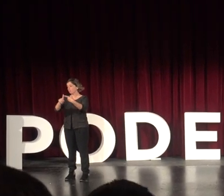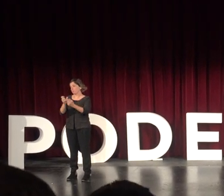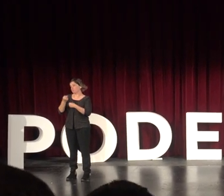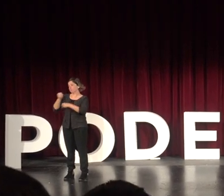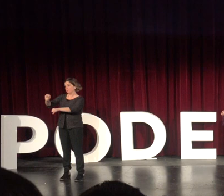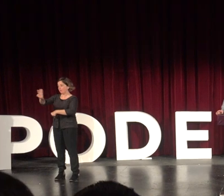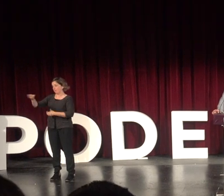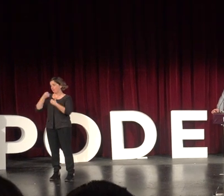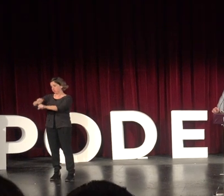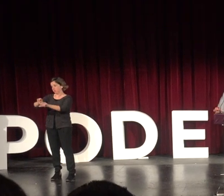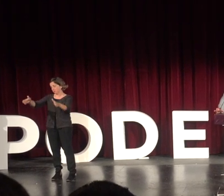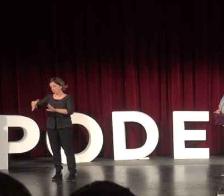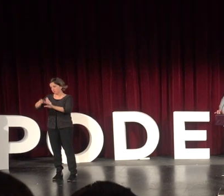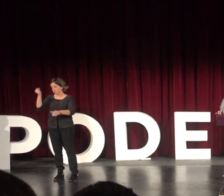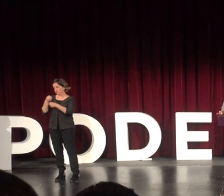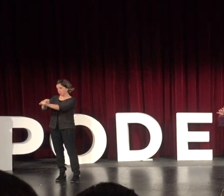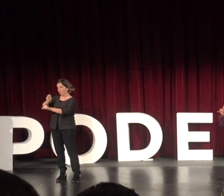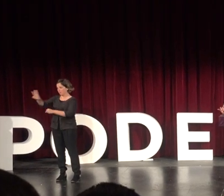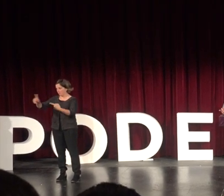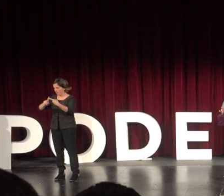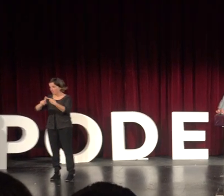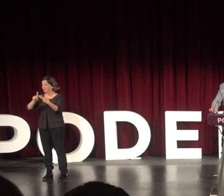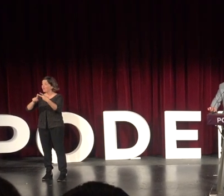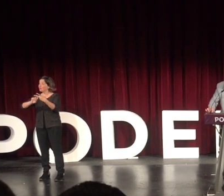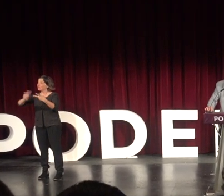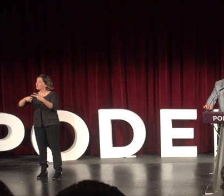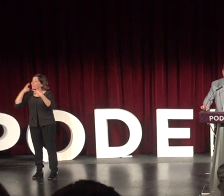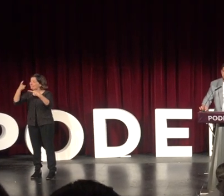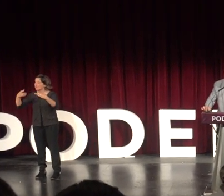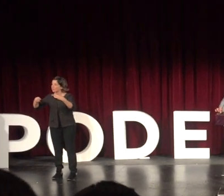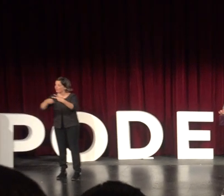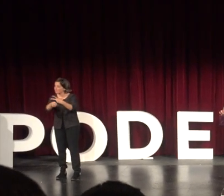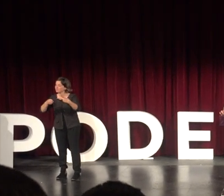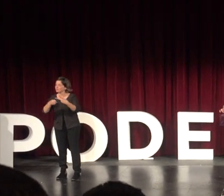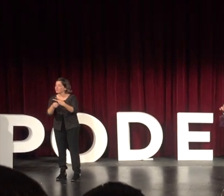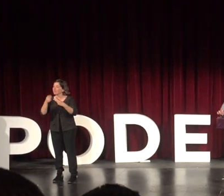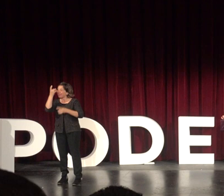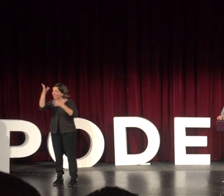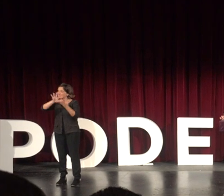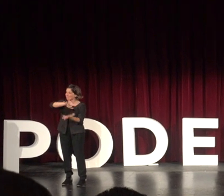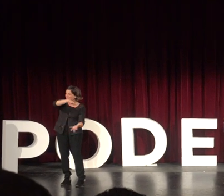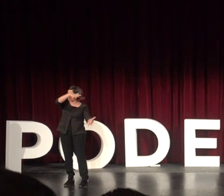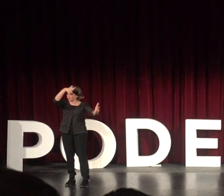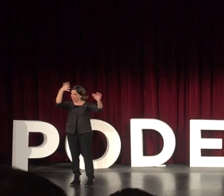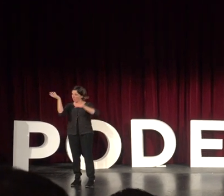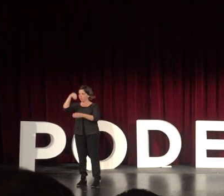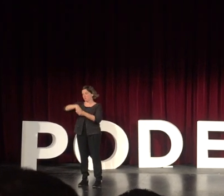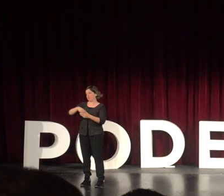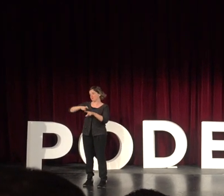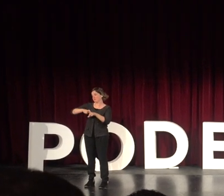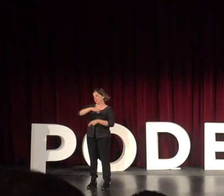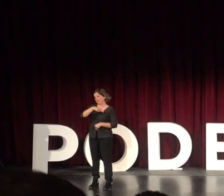desalojar al Partido Popular del poder. Otro, por intentar colocar ideas transformadoras en la agenda política de